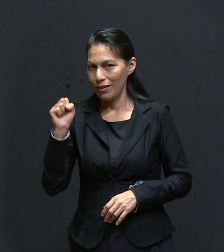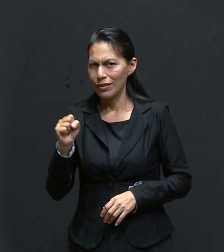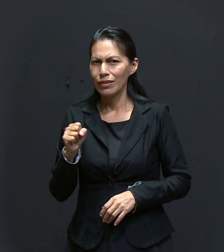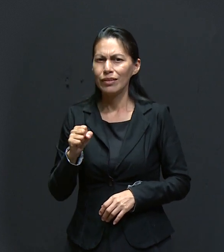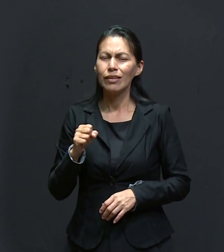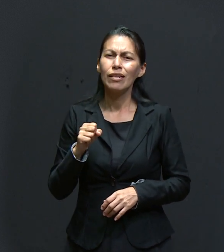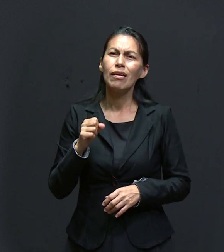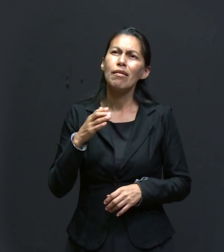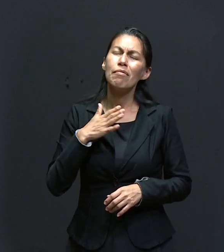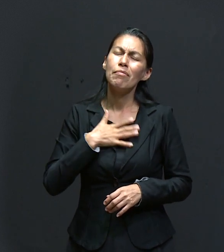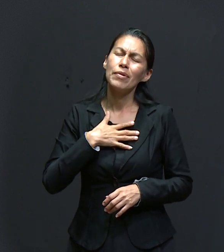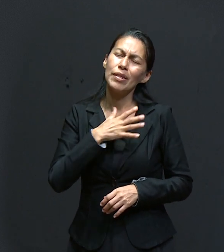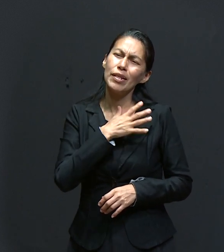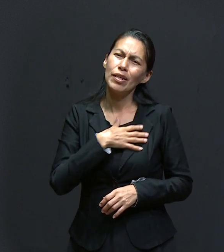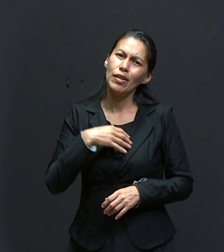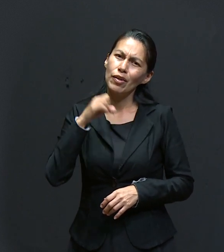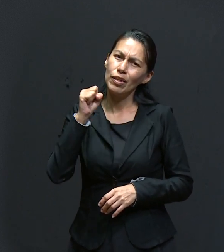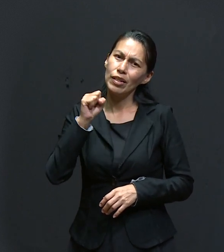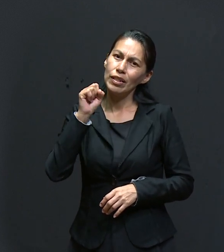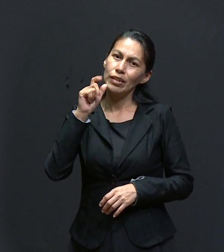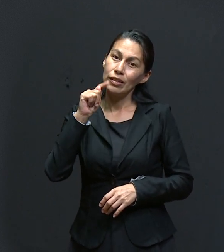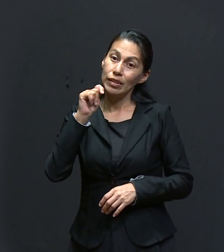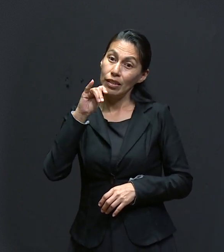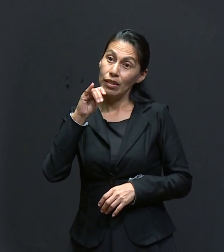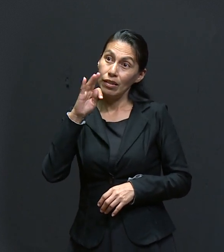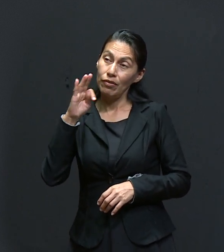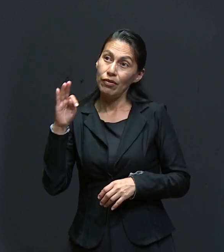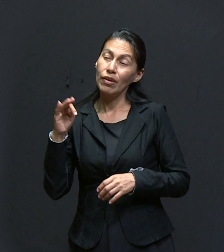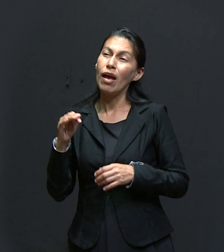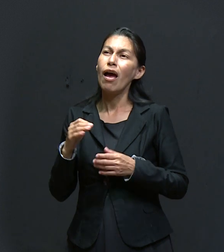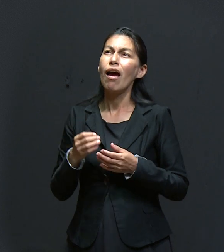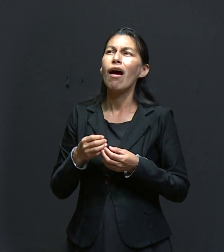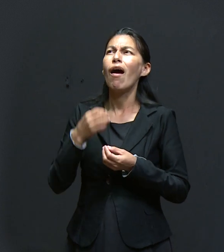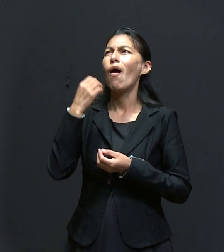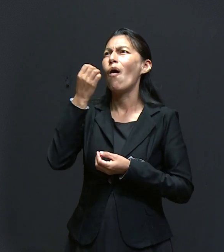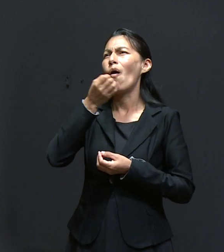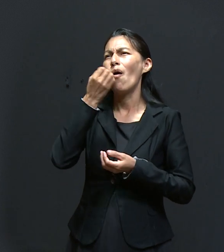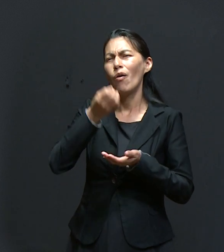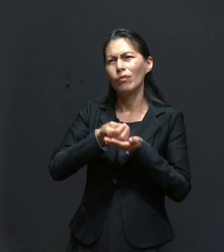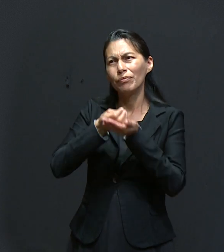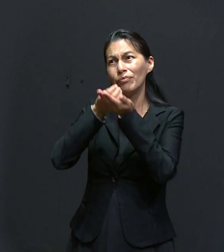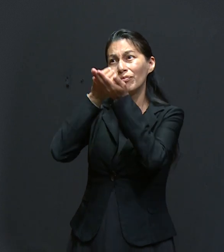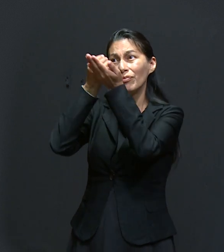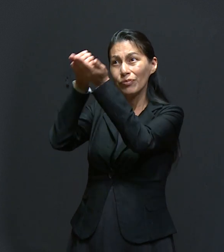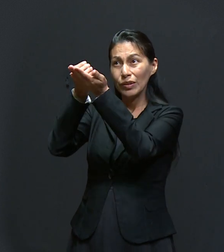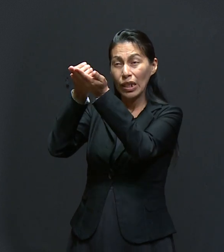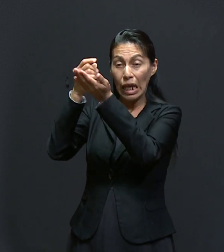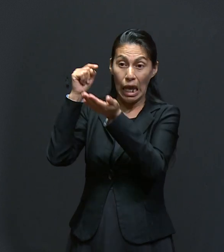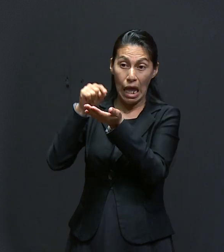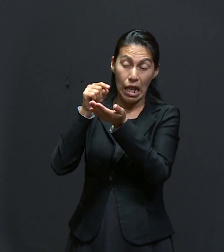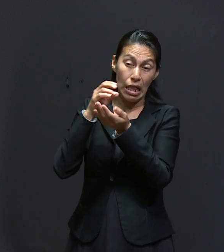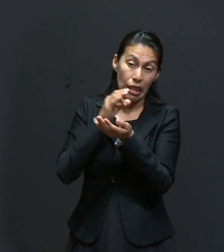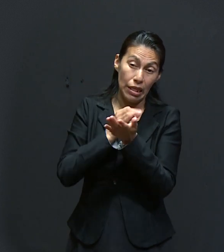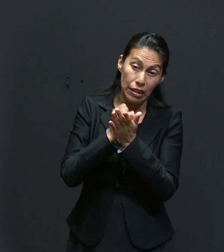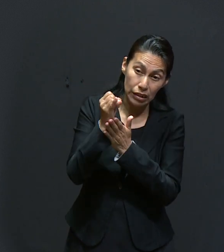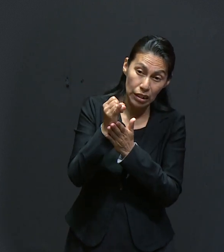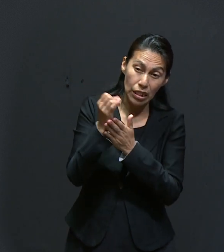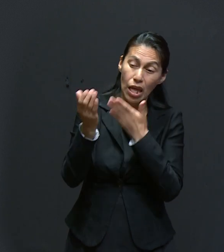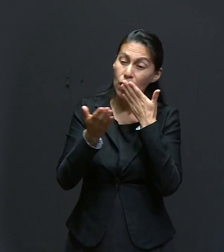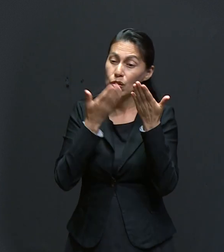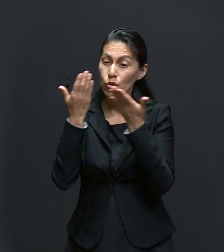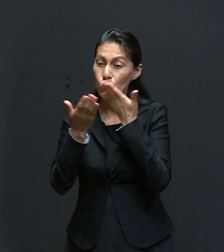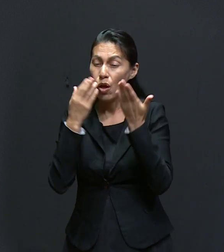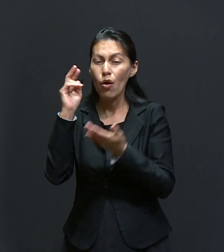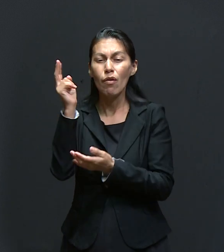hijo steve que el señor ponga el deseo de estudiar en una de nuestras escuelas adventista amén